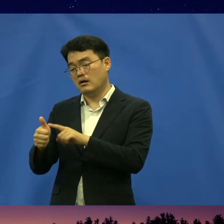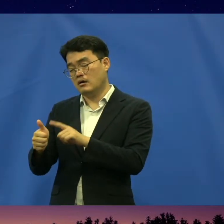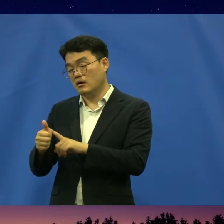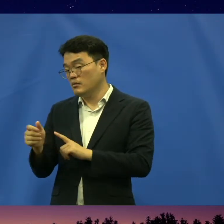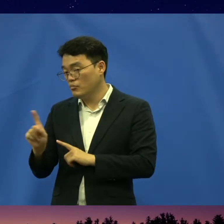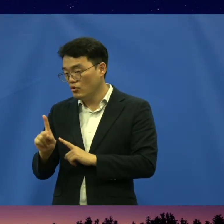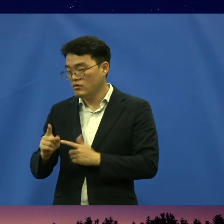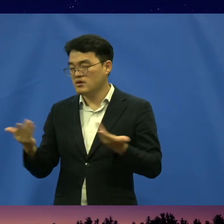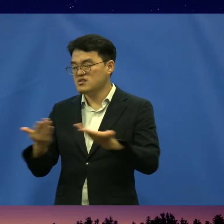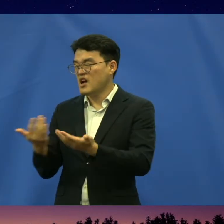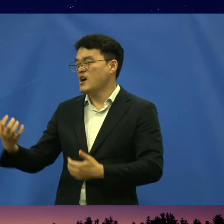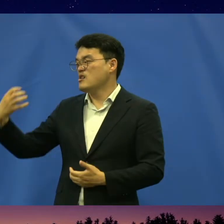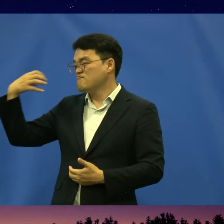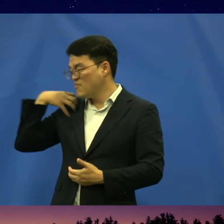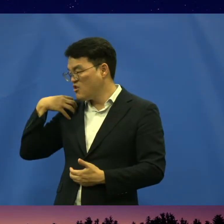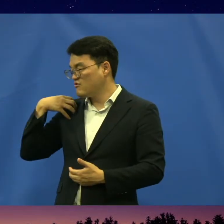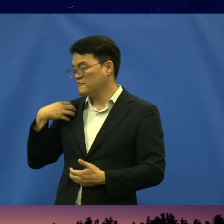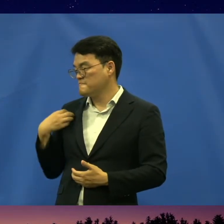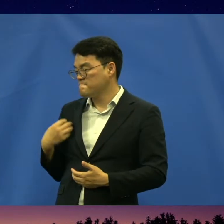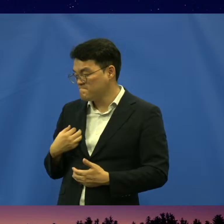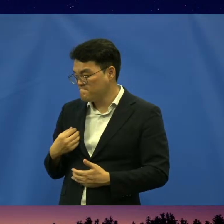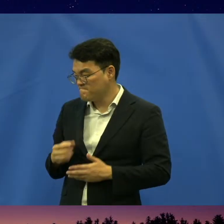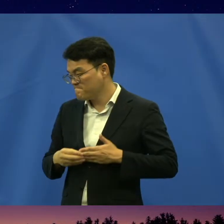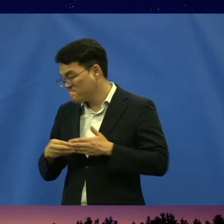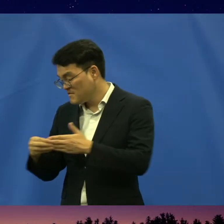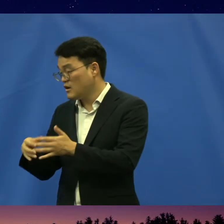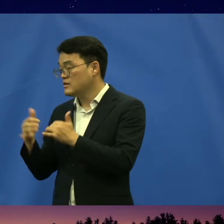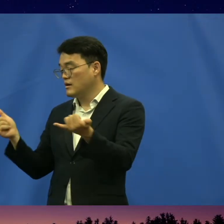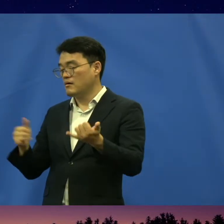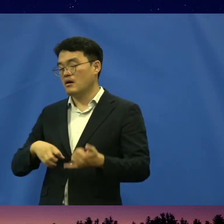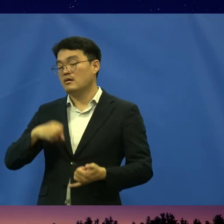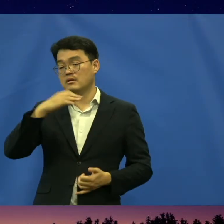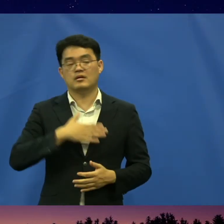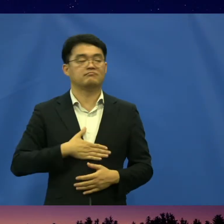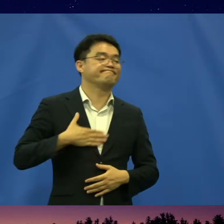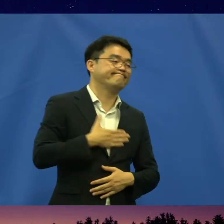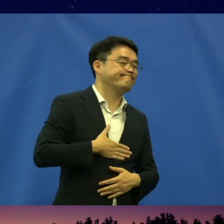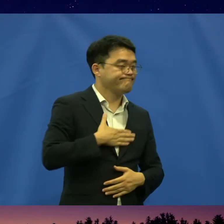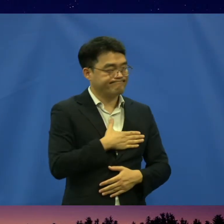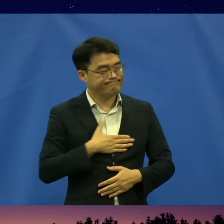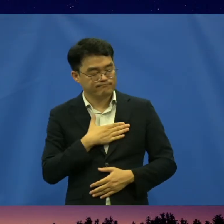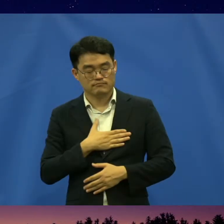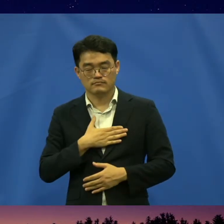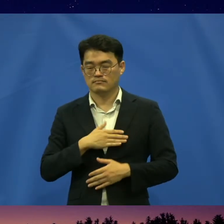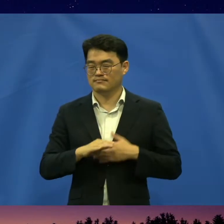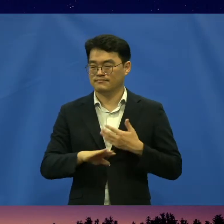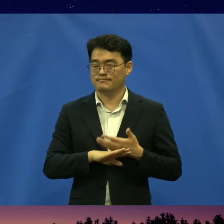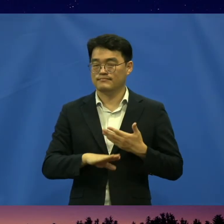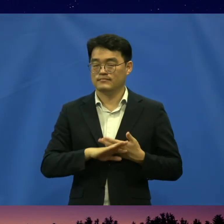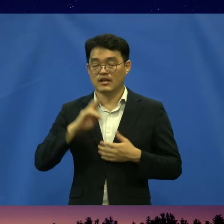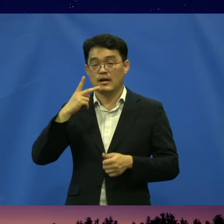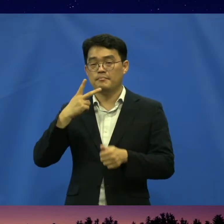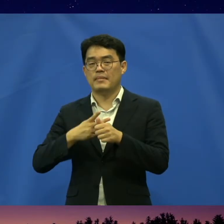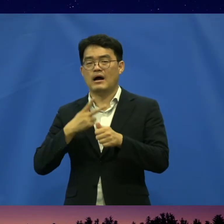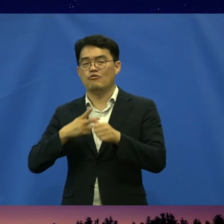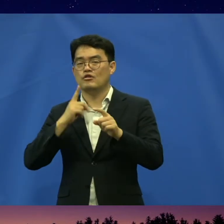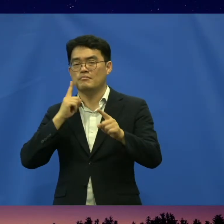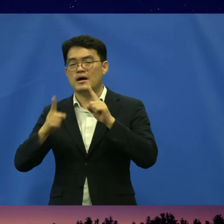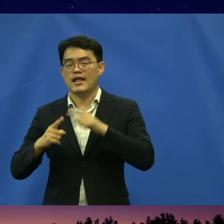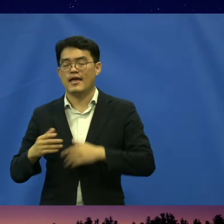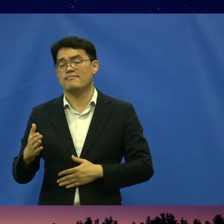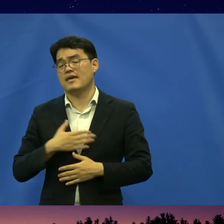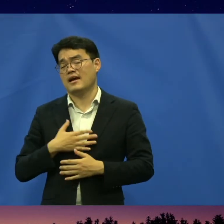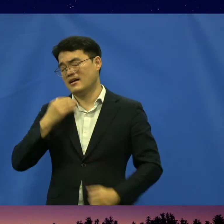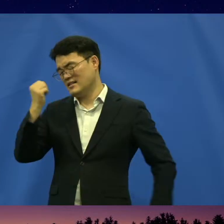자기 기분으로 하는 분들은 다르죠. 여러분. 바울을 보십시오. 사도행전 20장 24절에 내가 달려갈 길과 주